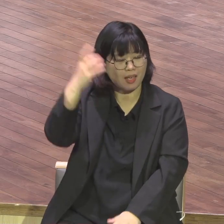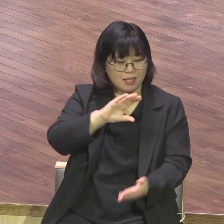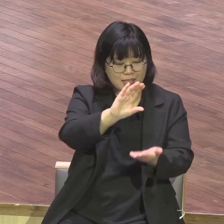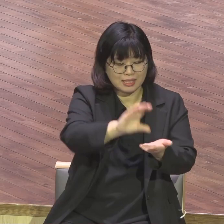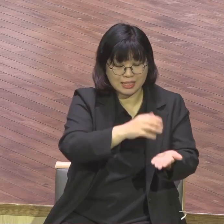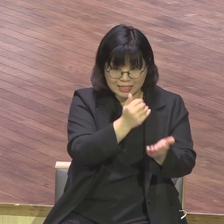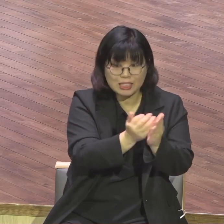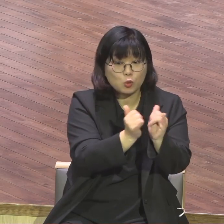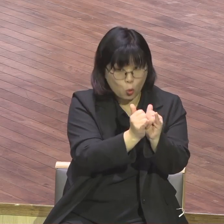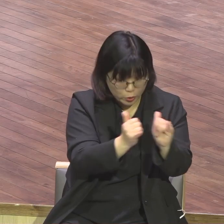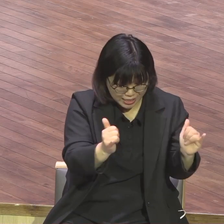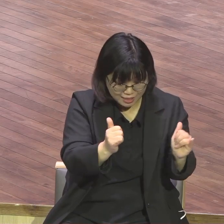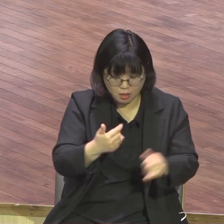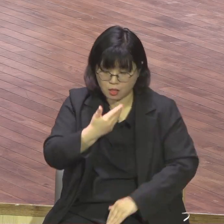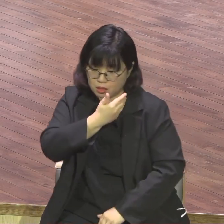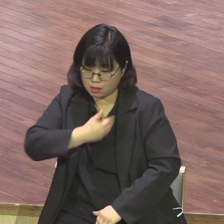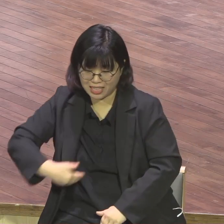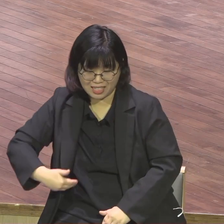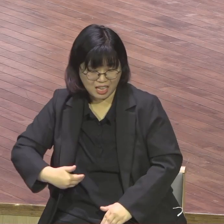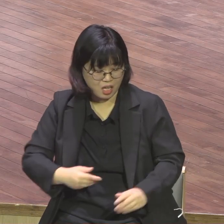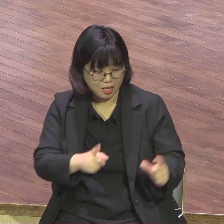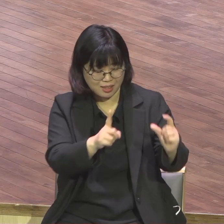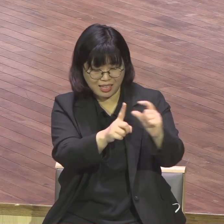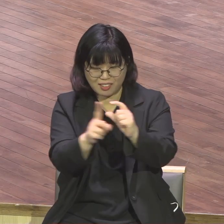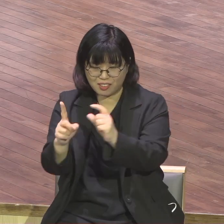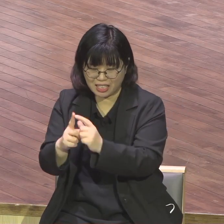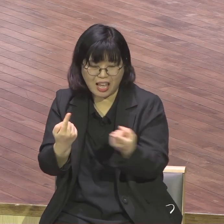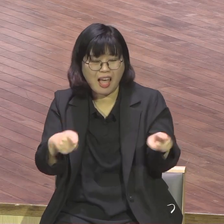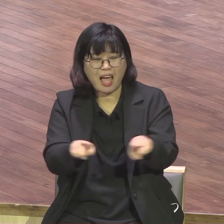그리스도인은 제자다. 그런데